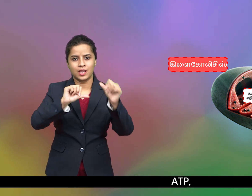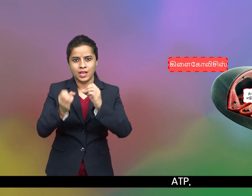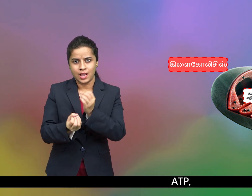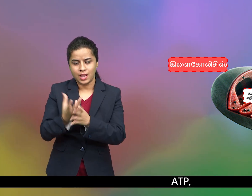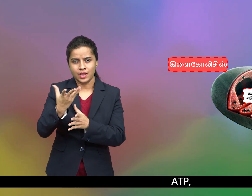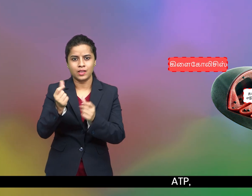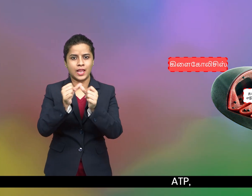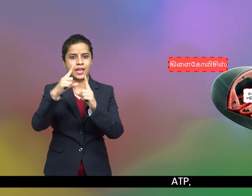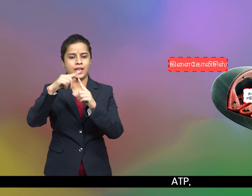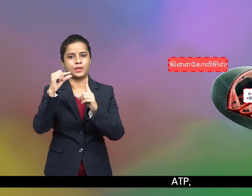ஏடிபி,